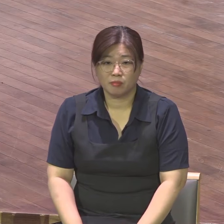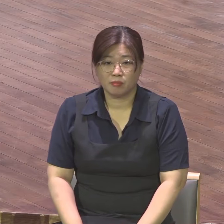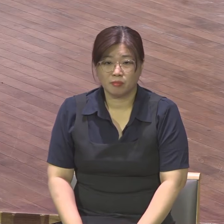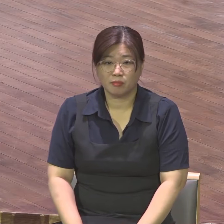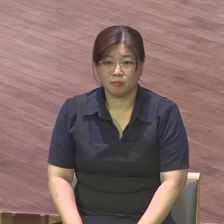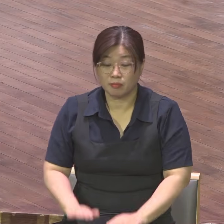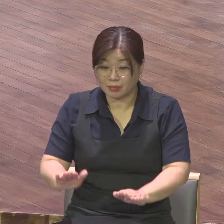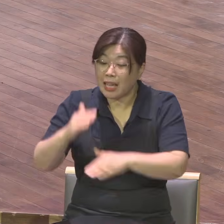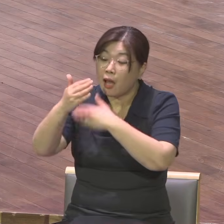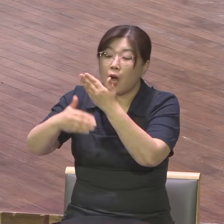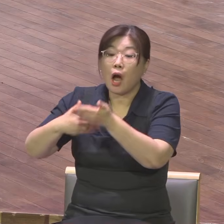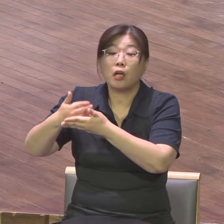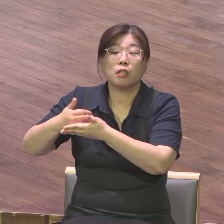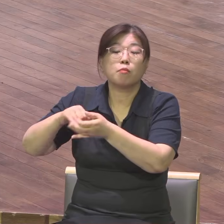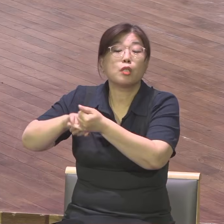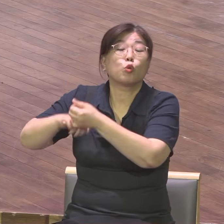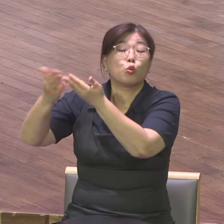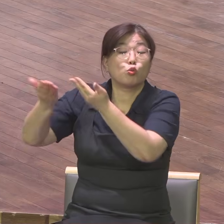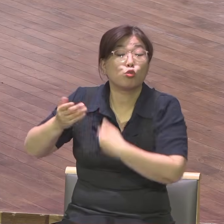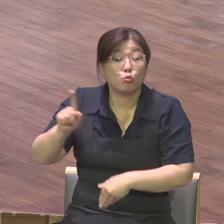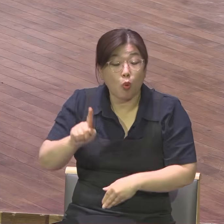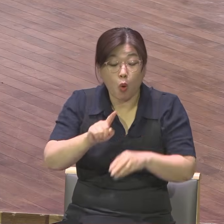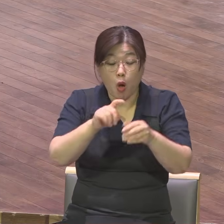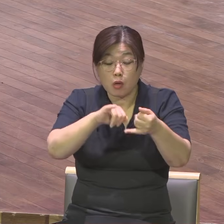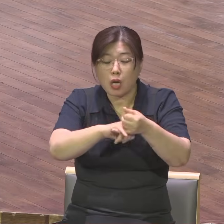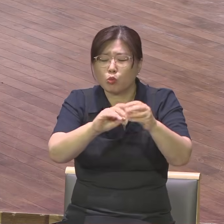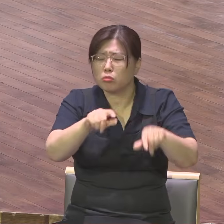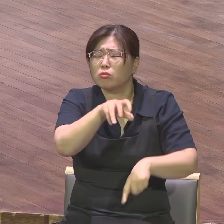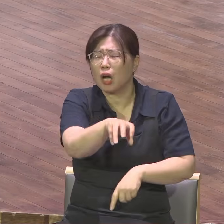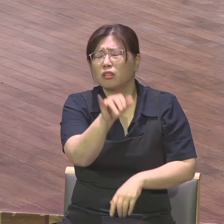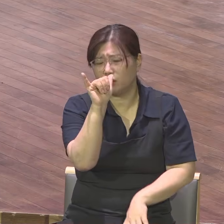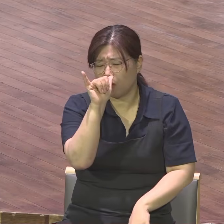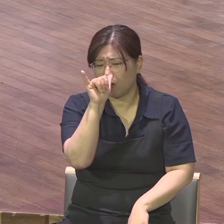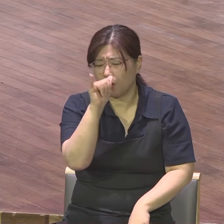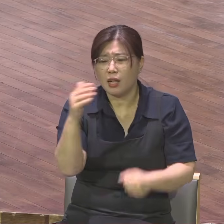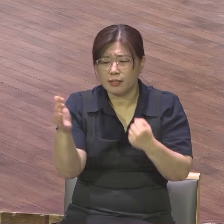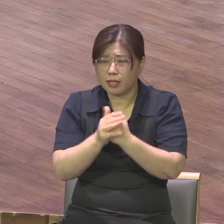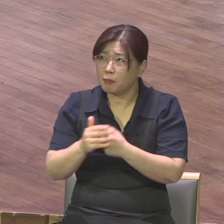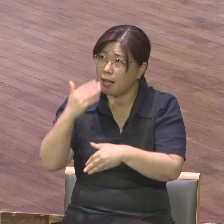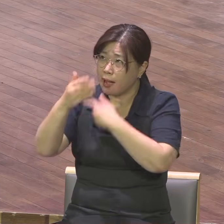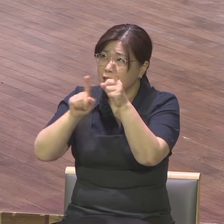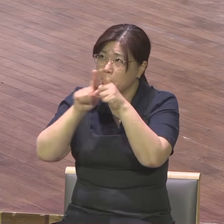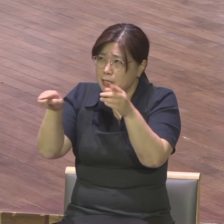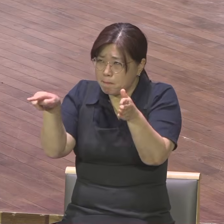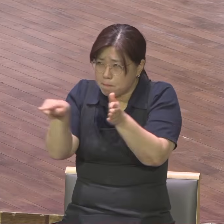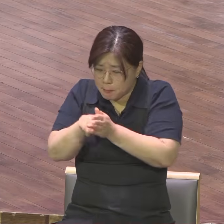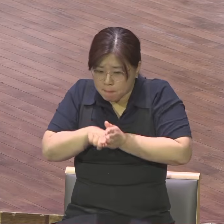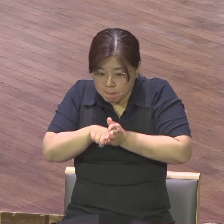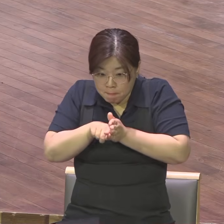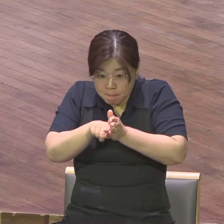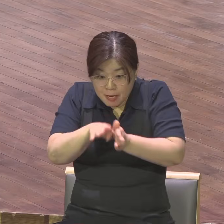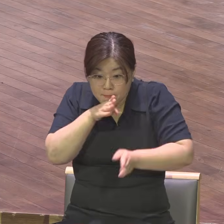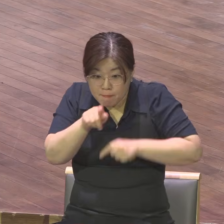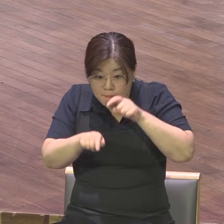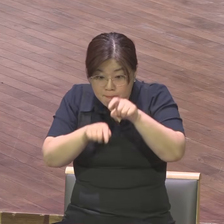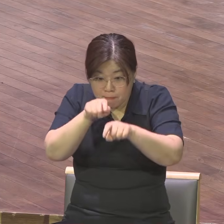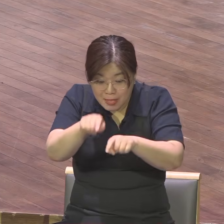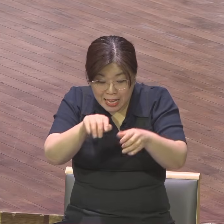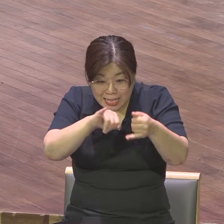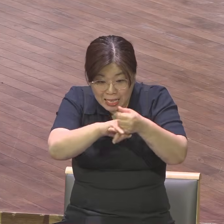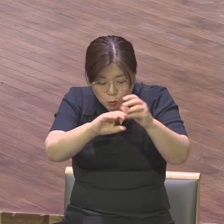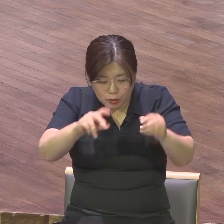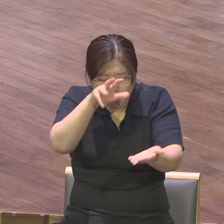예배해 놓으신 약속의 땅을 차지하는 그러한 정인 되기를 제물로 축복합니다. 두 번째로 영적